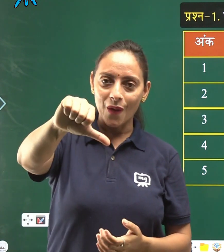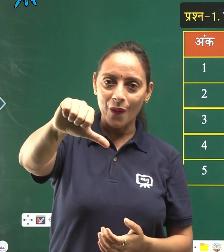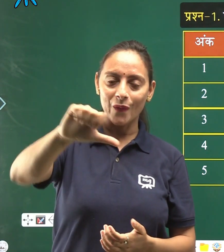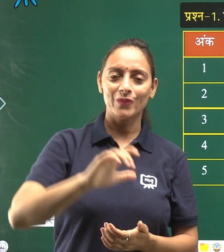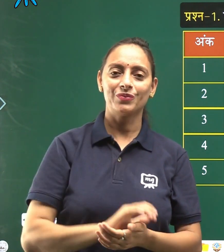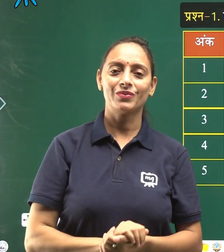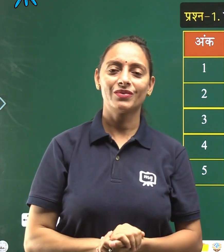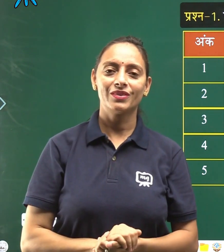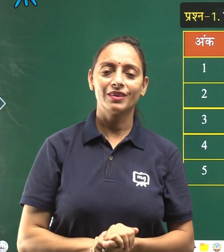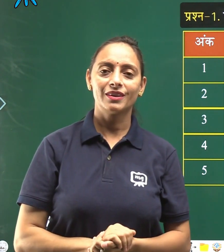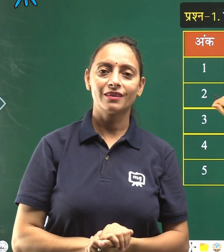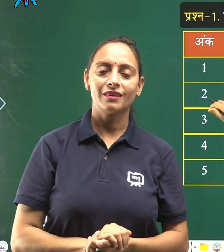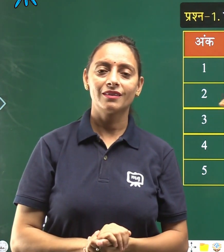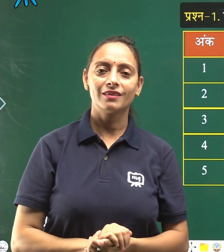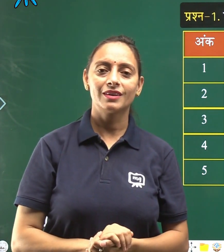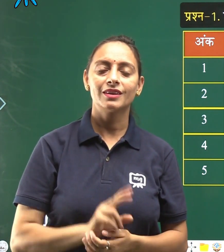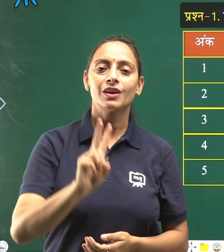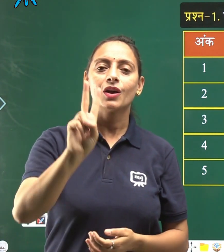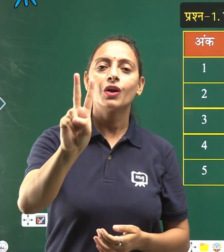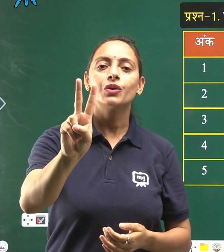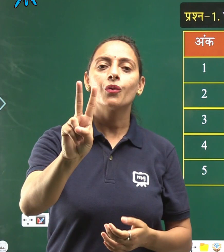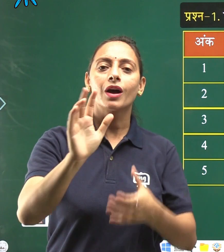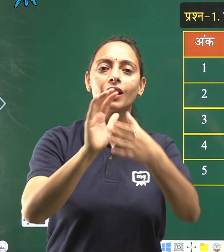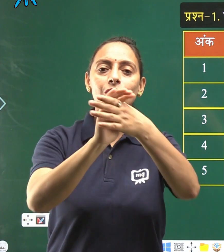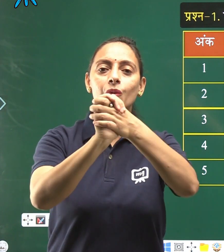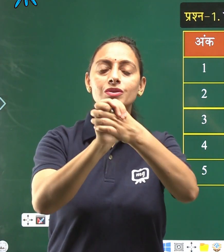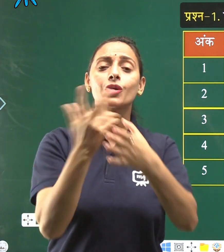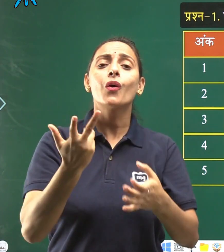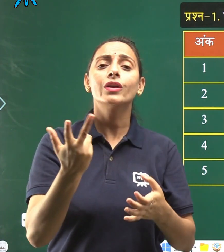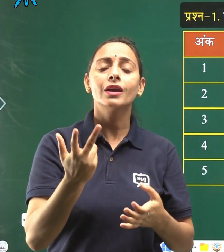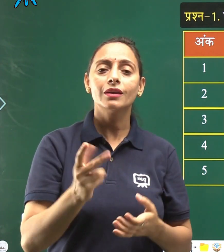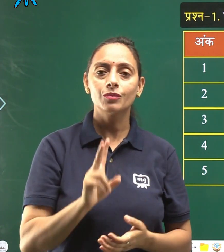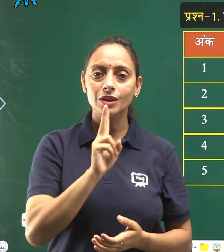9। 2 का परम मित्र अंक कौन सा है?